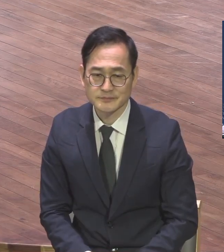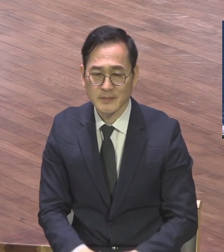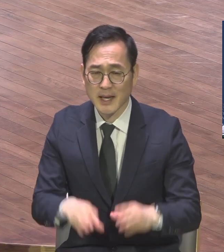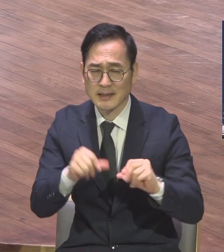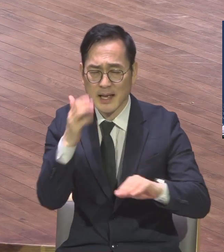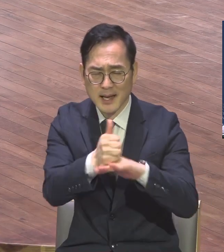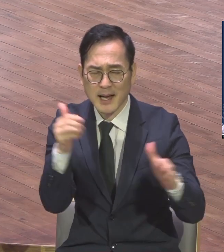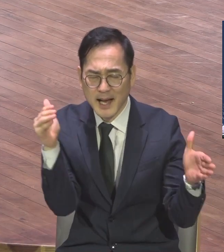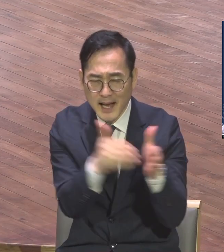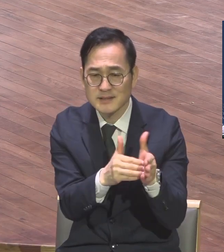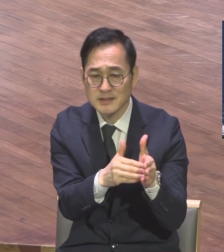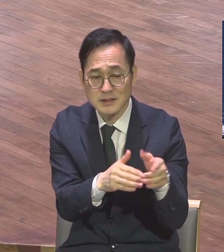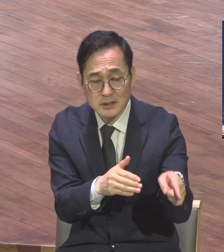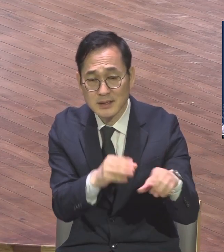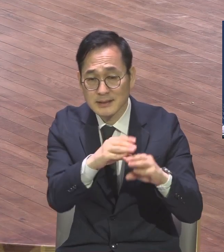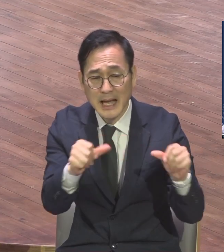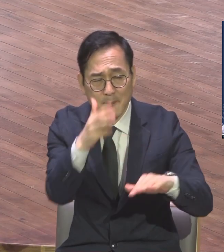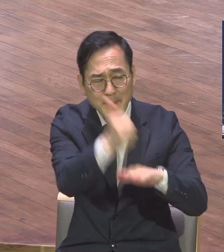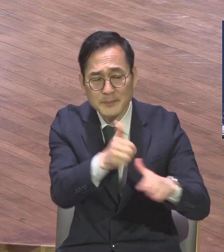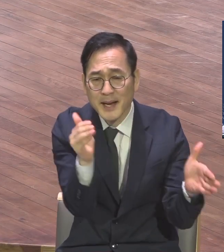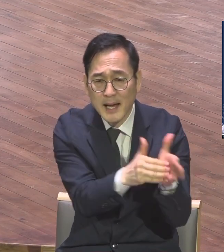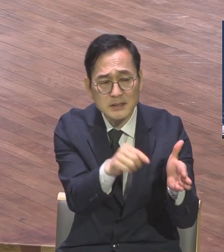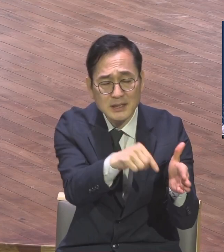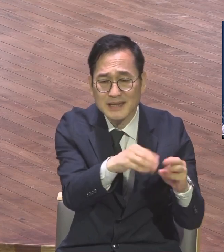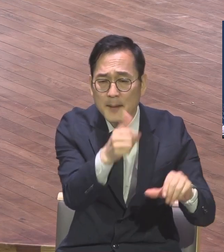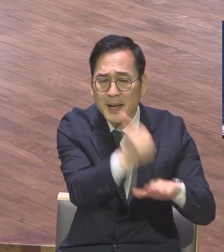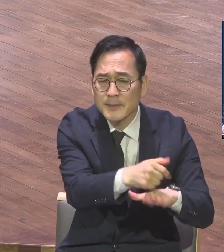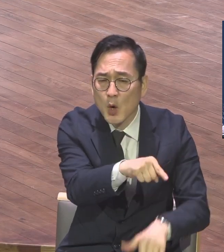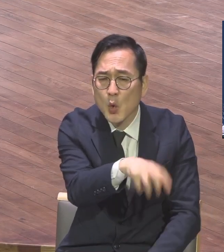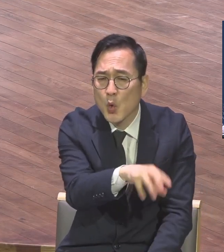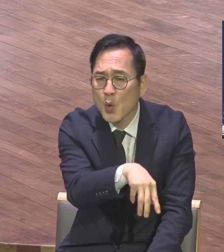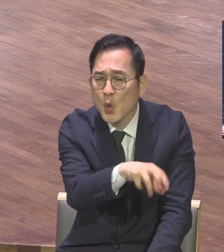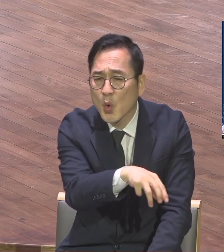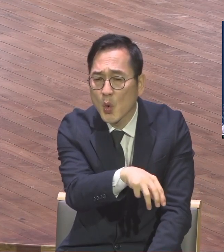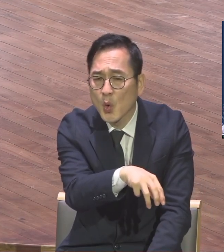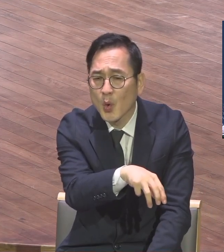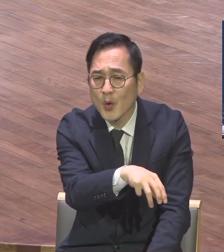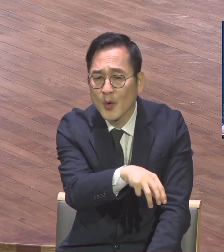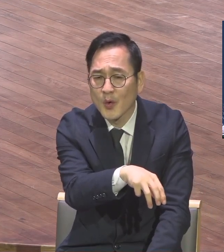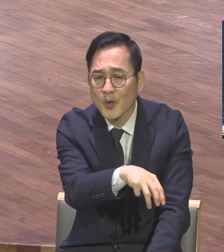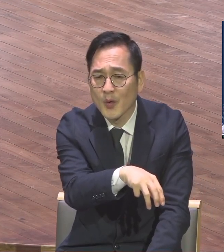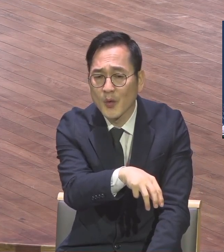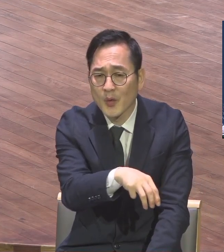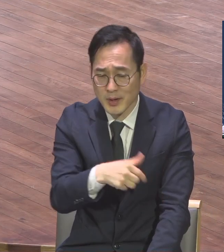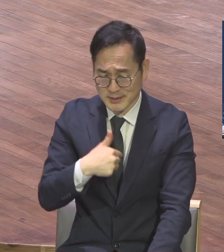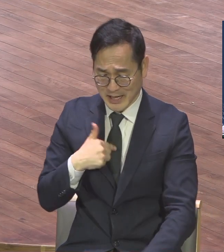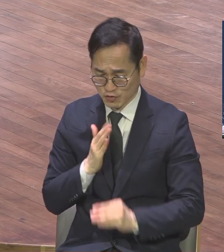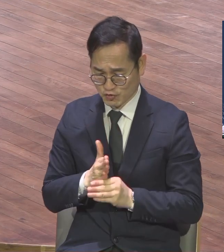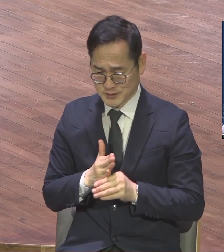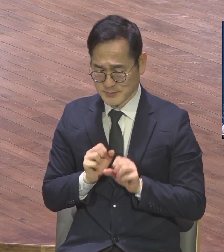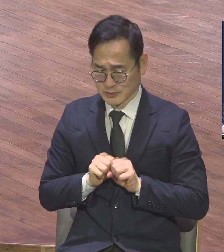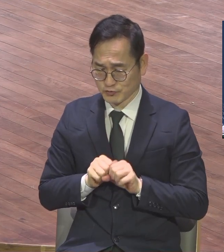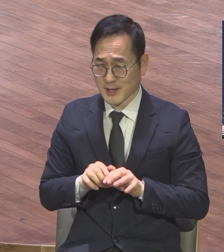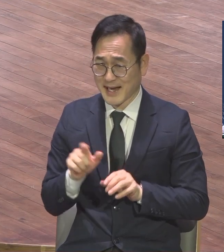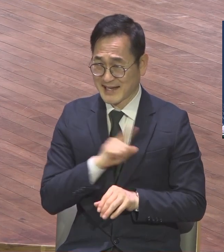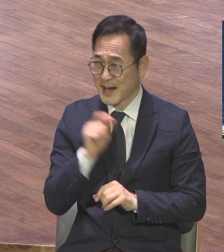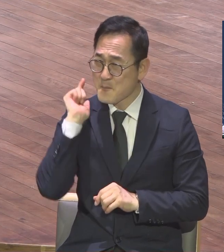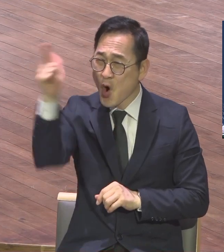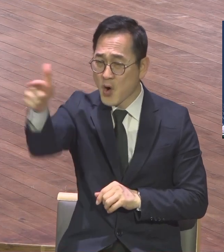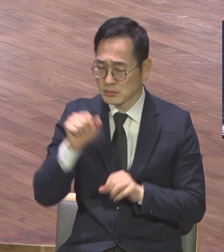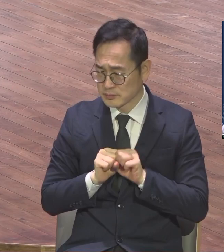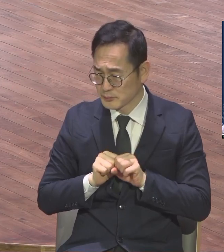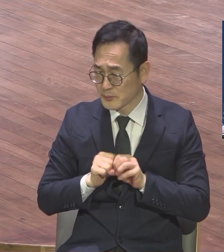땅끝까지 이르는 성경은 어떤 성경인가? 땅끝은 내가 있는 것으로부터 가장 먼 곳을